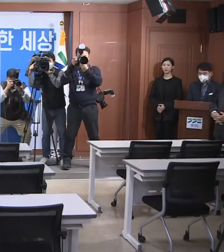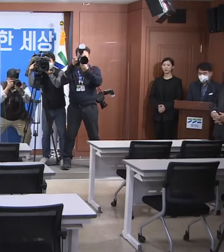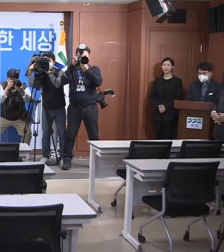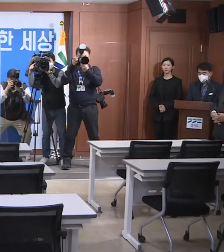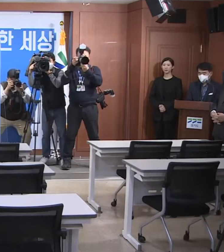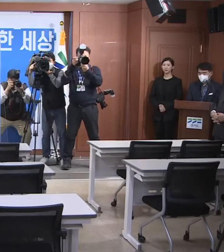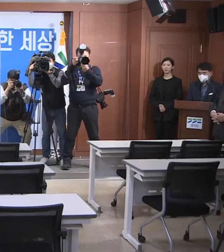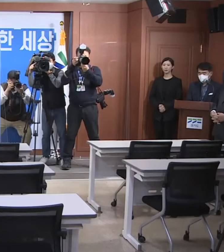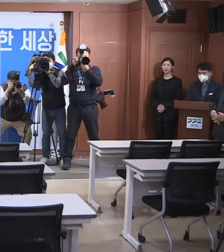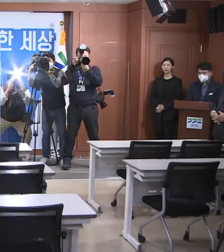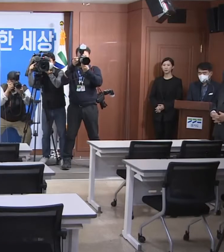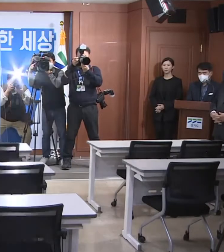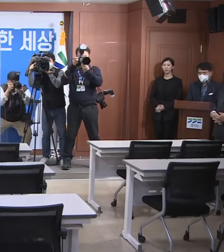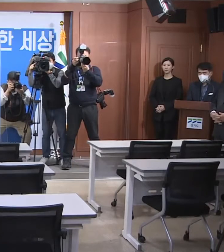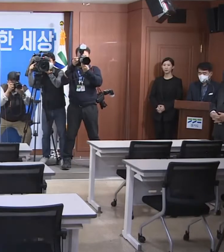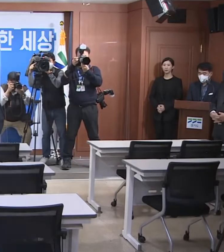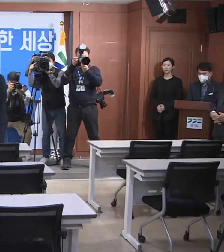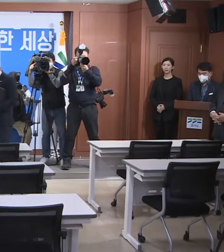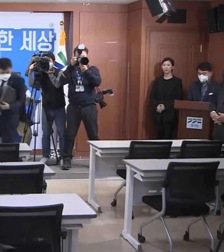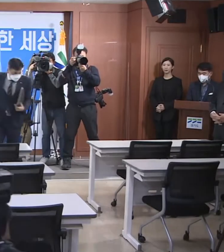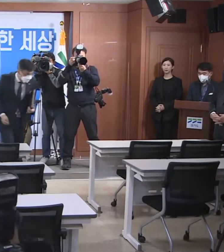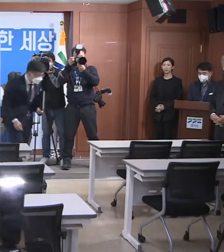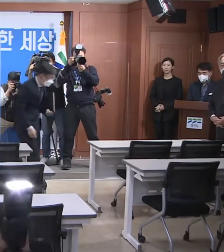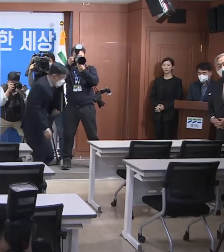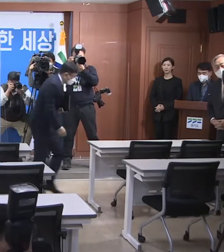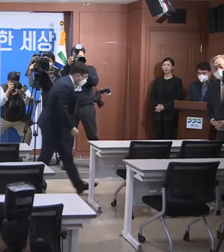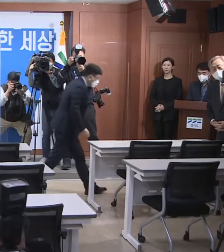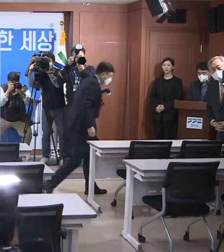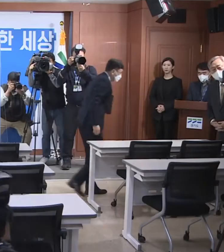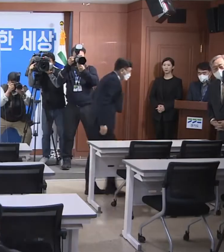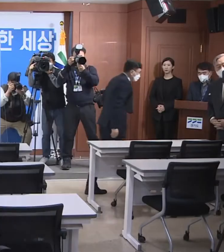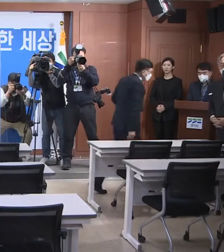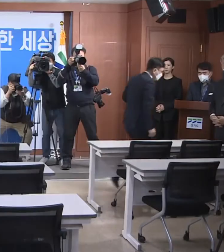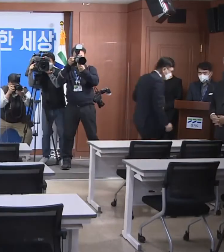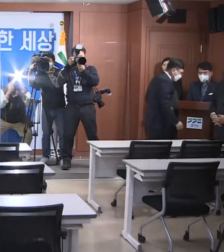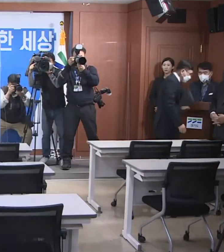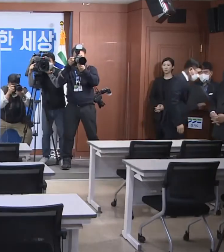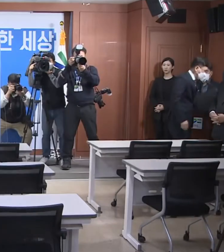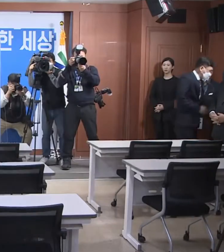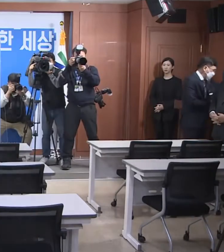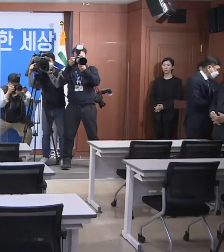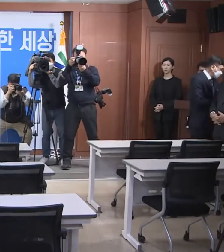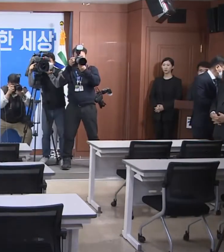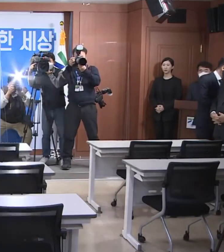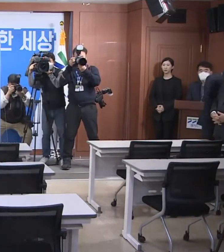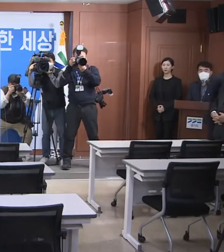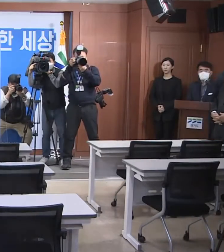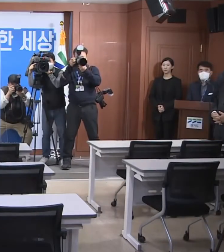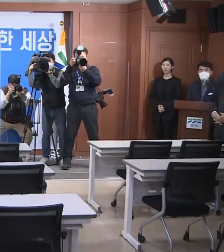잠시 후에 기자회견이 있을 예정입니다. 주변 자리를 정리하여 주시기 바랍니다.